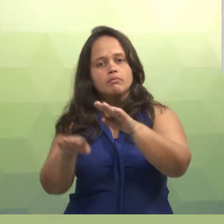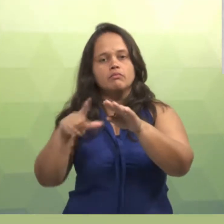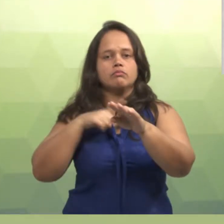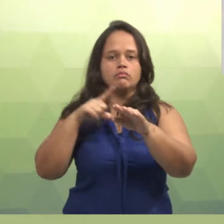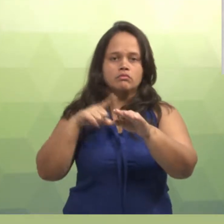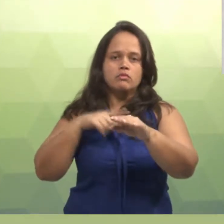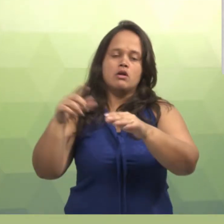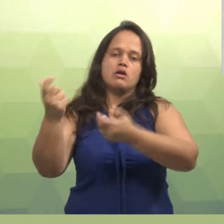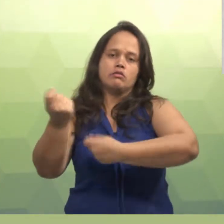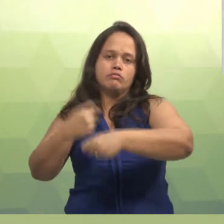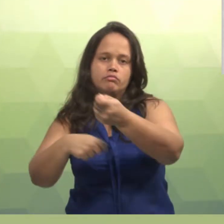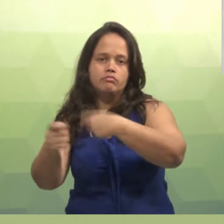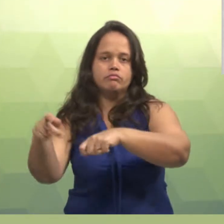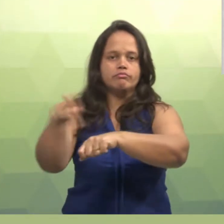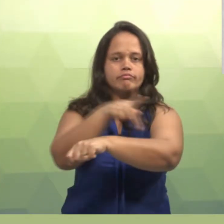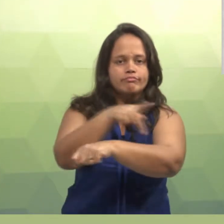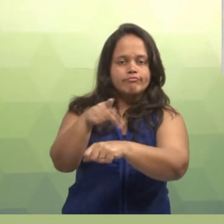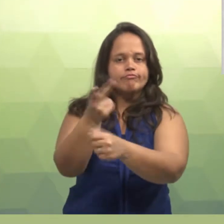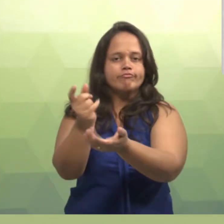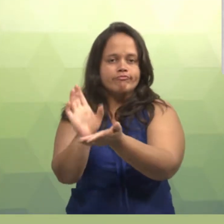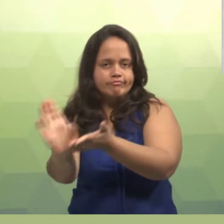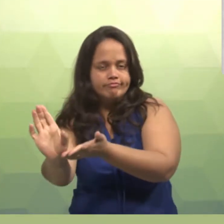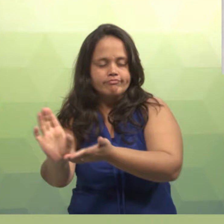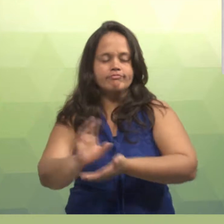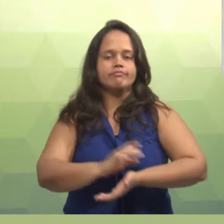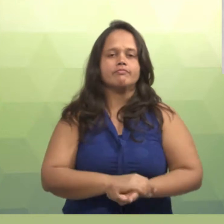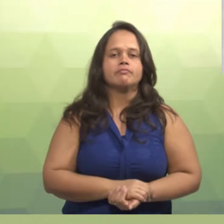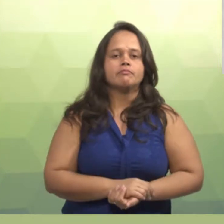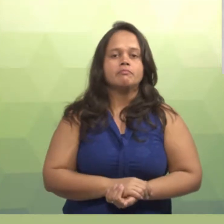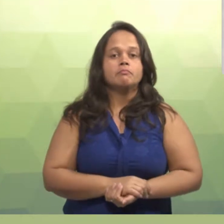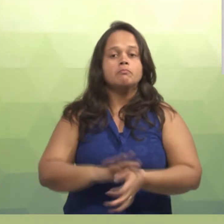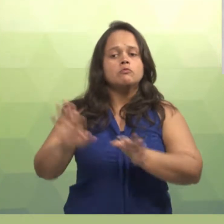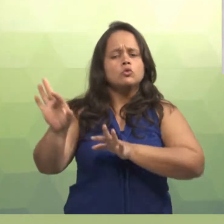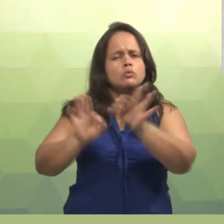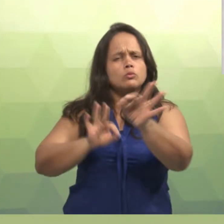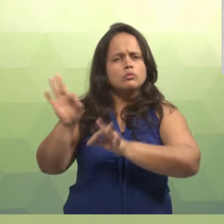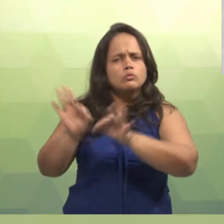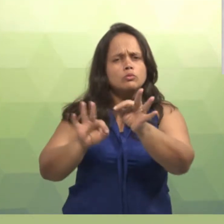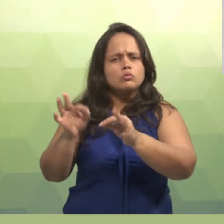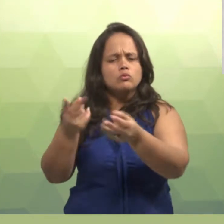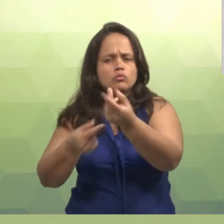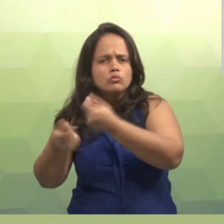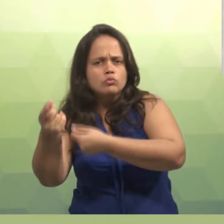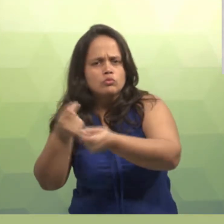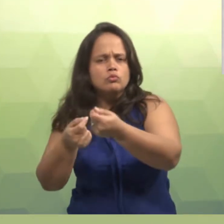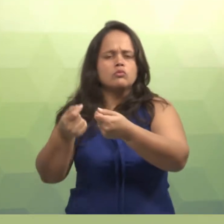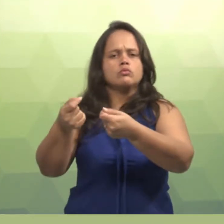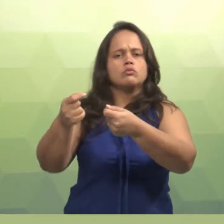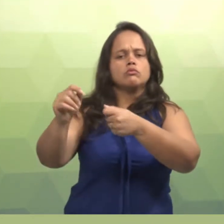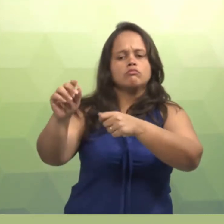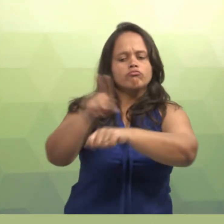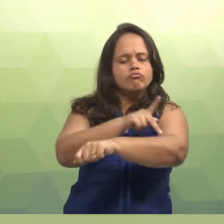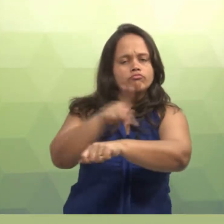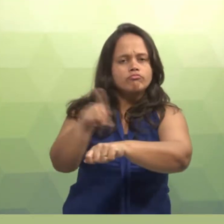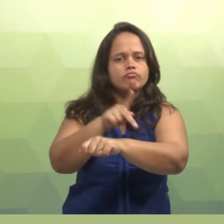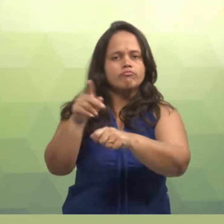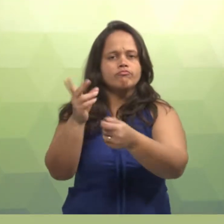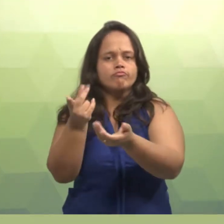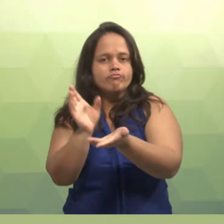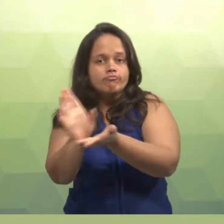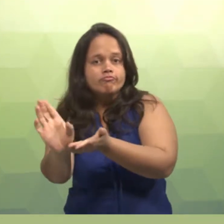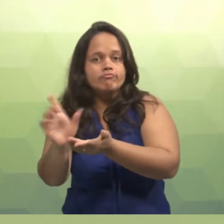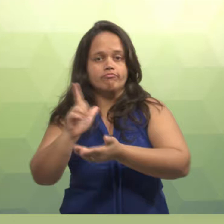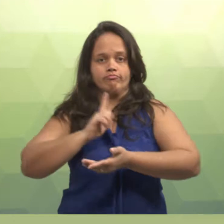a eles, nós temos os setores administrativo, pedagógico e financeiro. Na sua